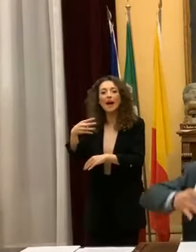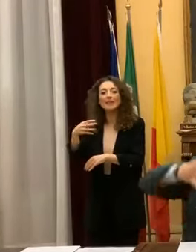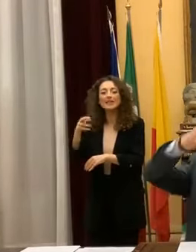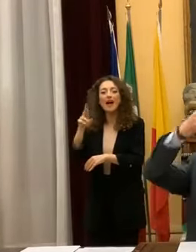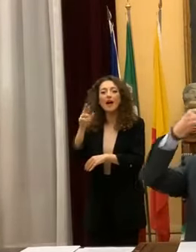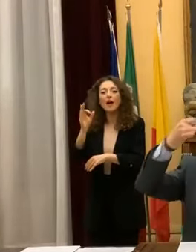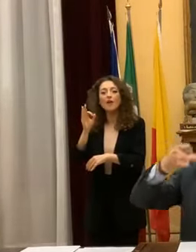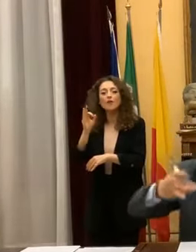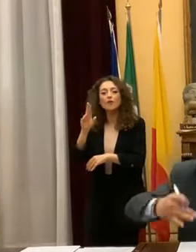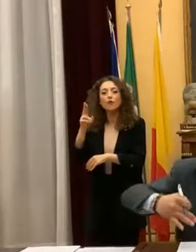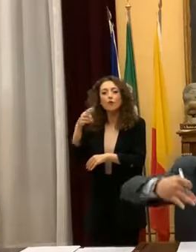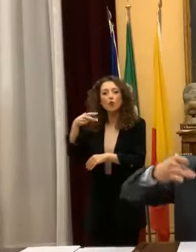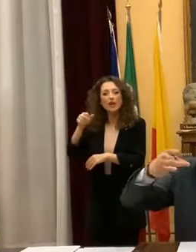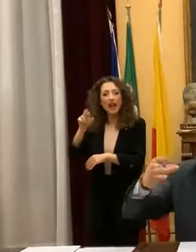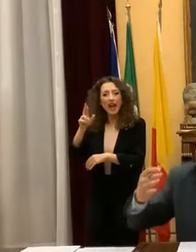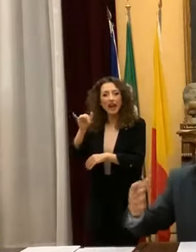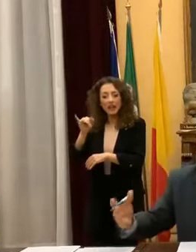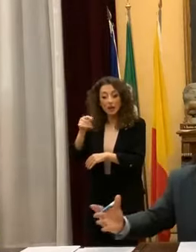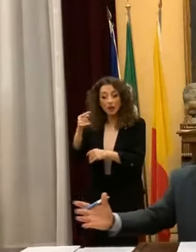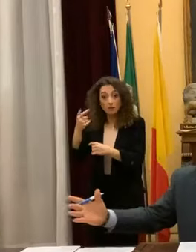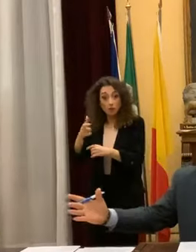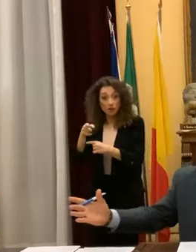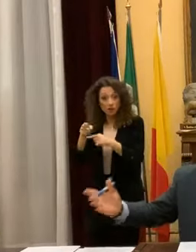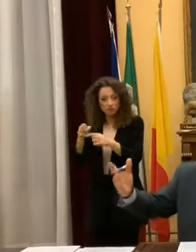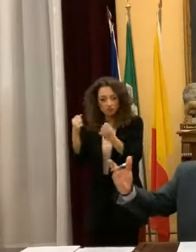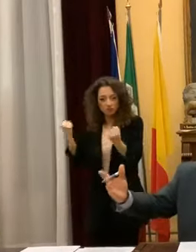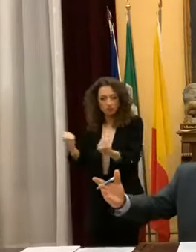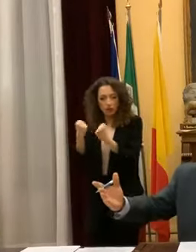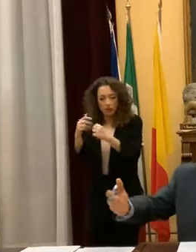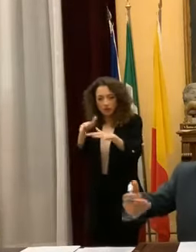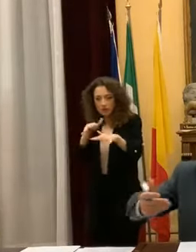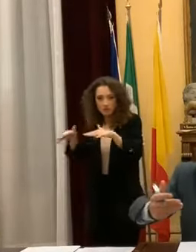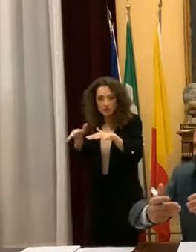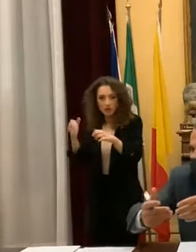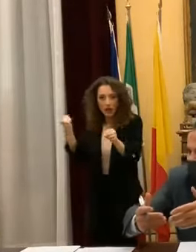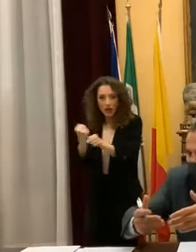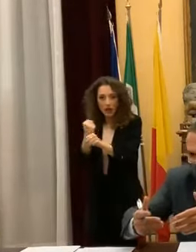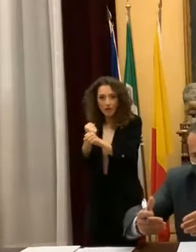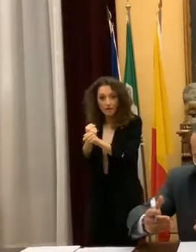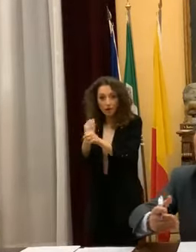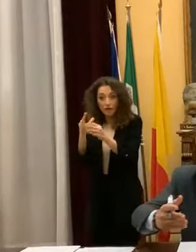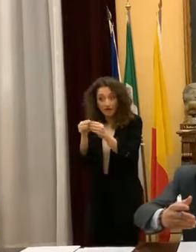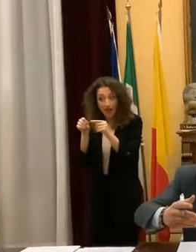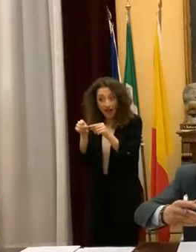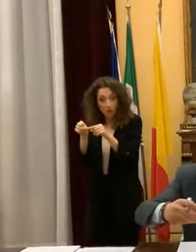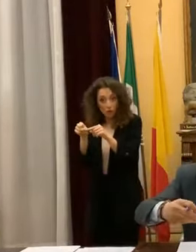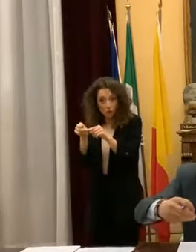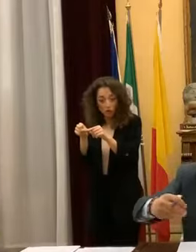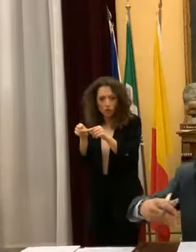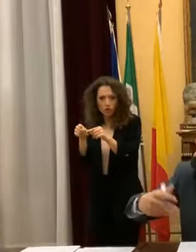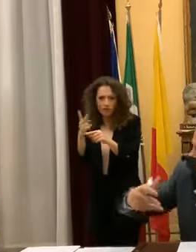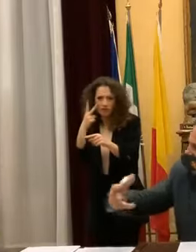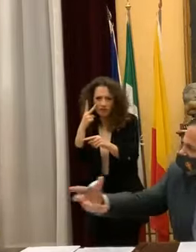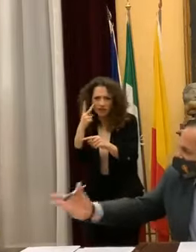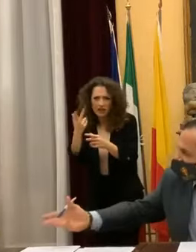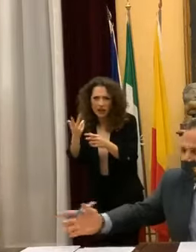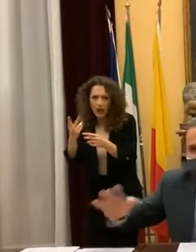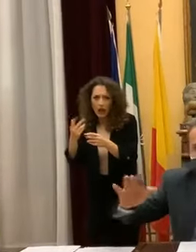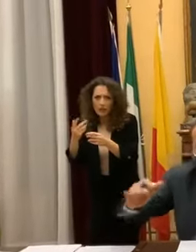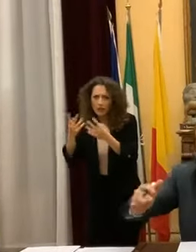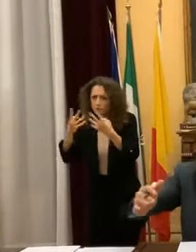Perché tutta l'attività che ha fatto Marzia Furnari, e come vedete, come le cose hanno avuto la possibilità di